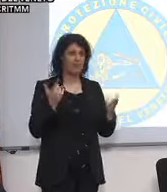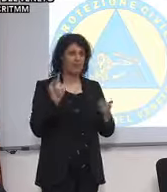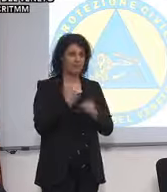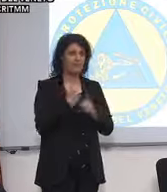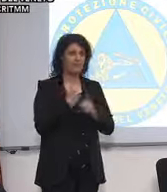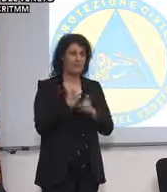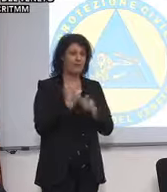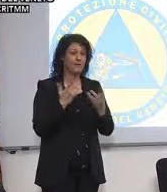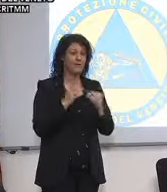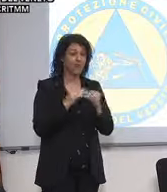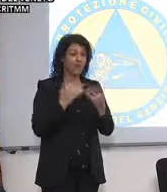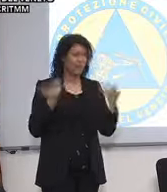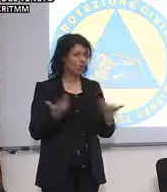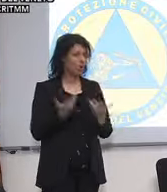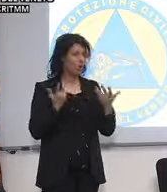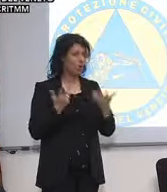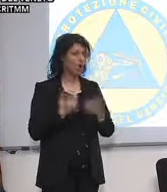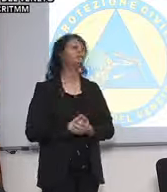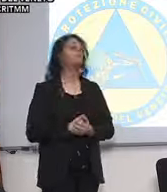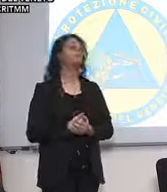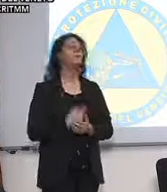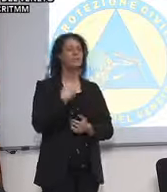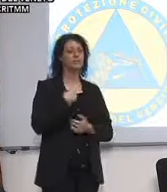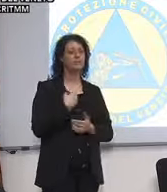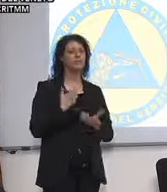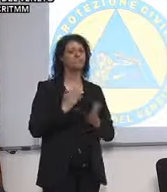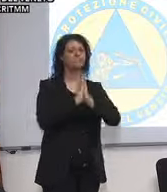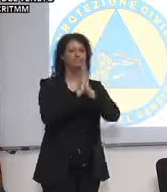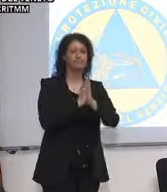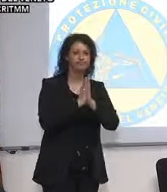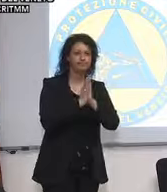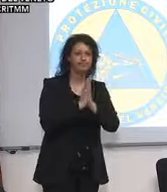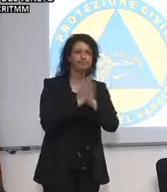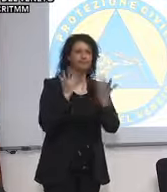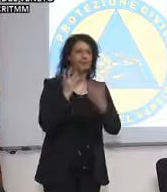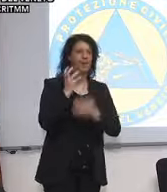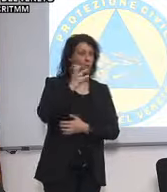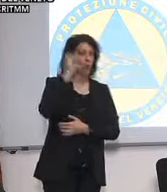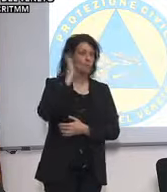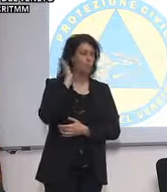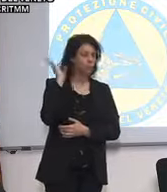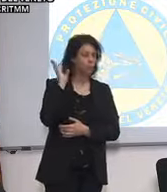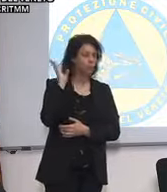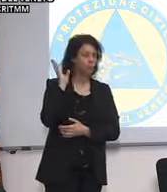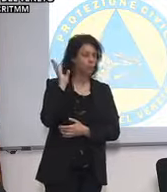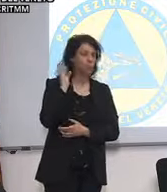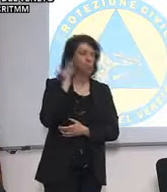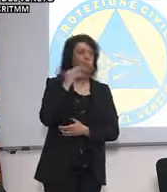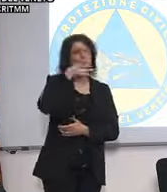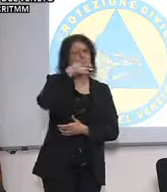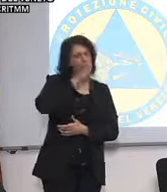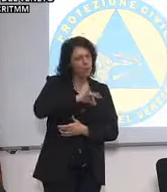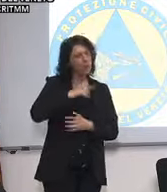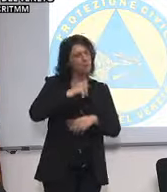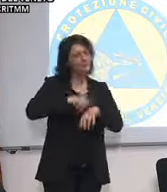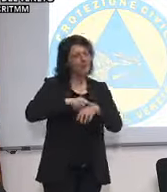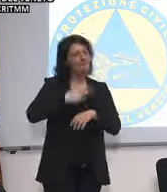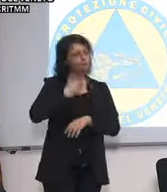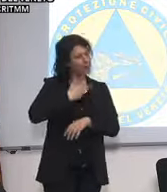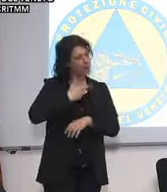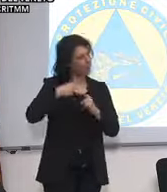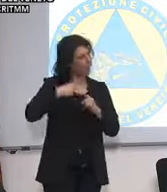passo. Io sono convinto, faccio questo appello, che il governo abbia ancora gli spazi per rivedere la